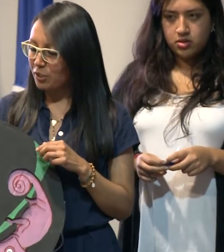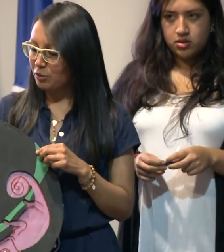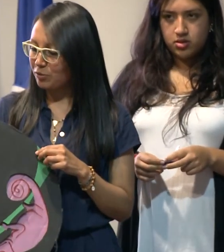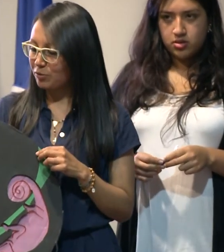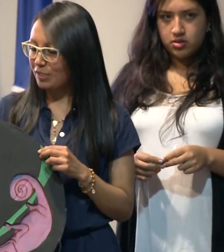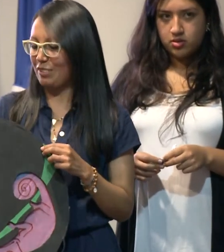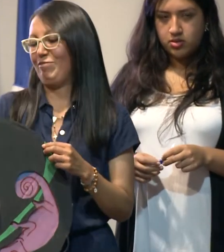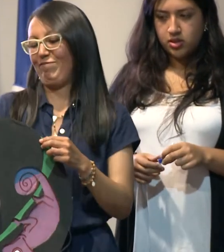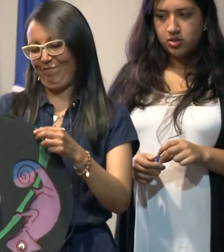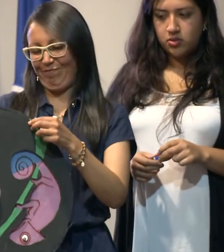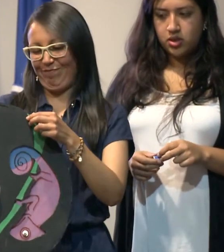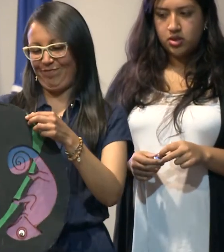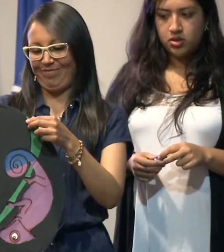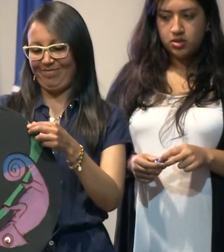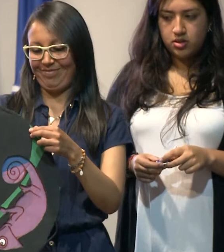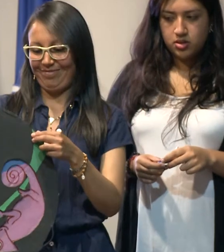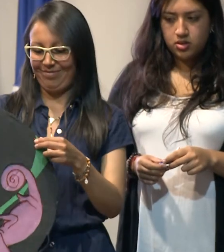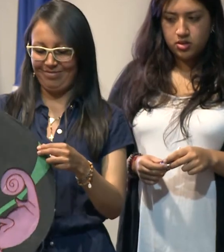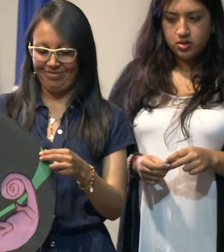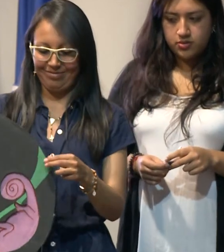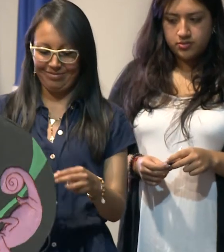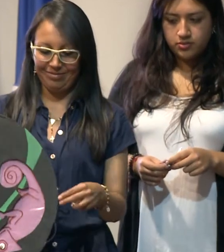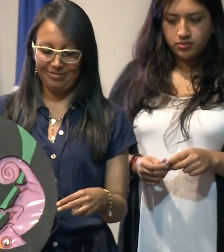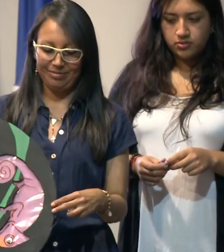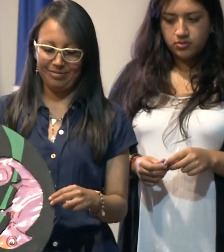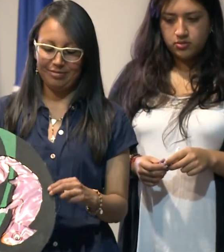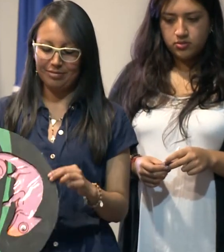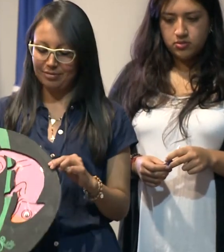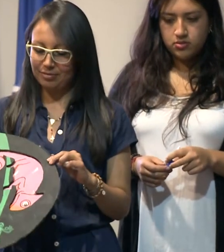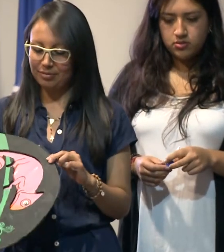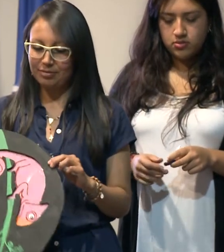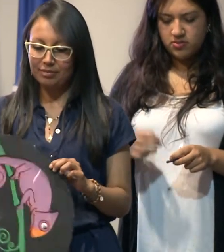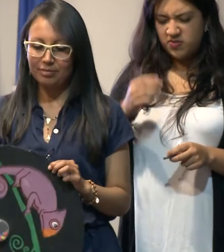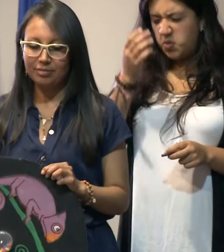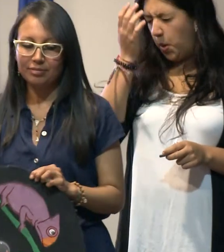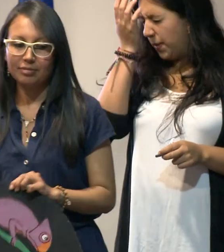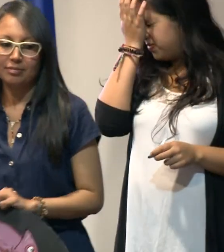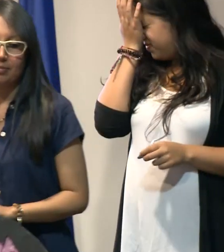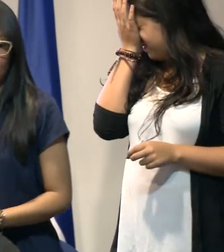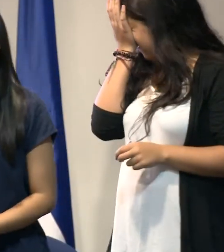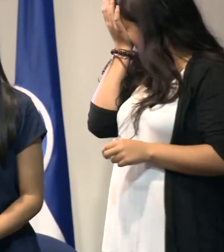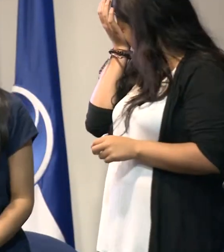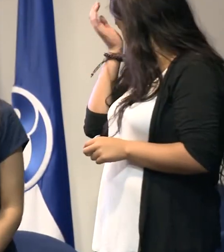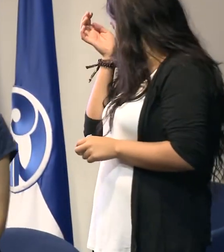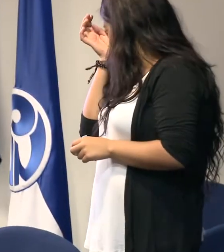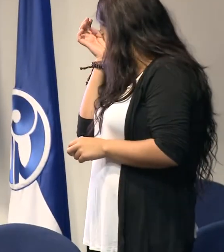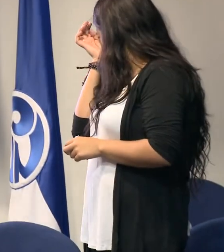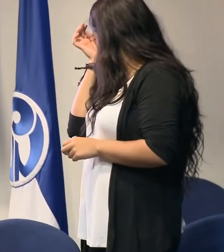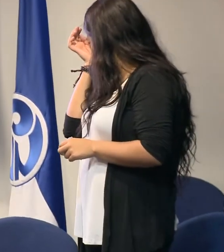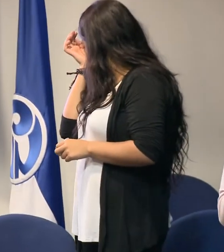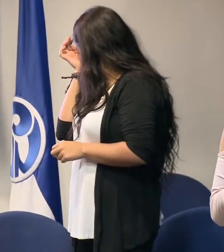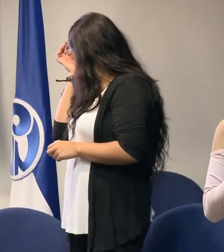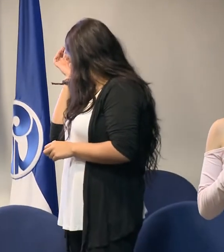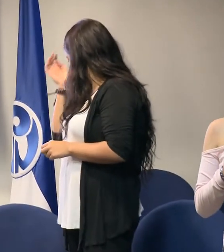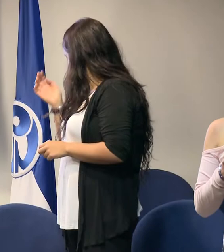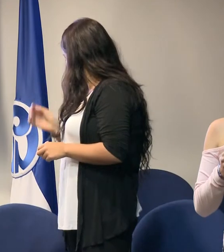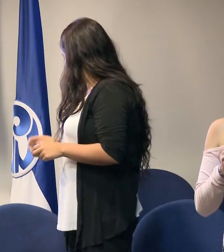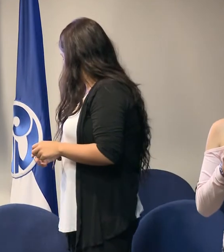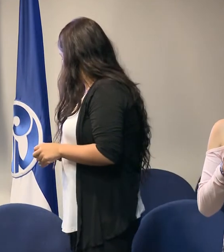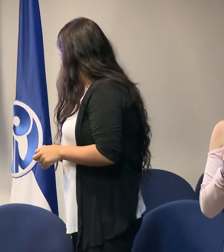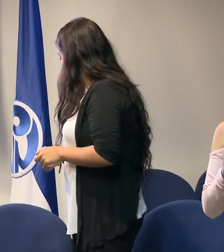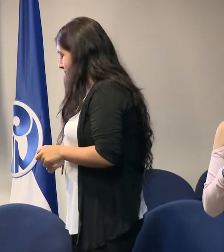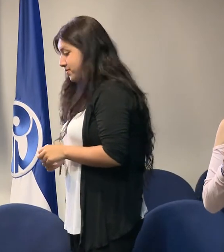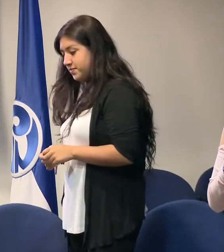al camaleón. Sí. Bueno, digamos, los cambios de los materiales que ustedes ven acá han sido